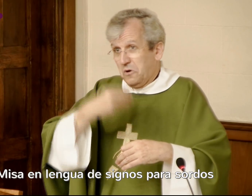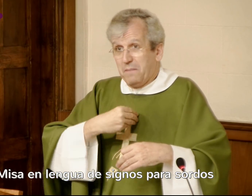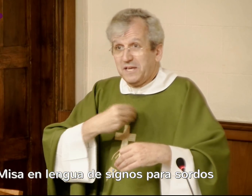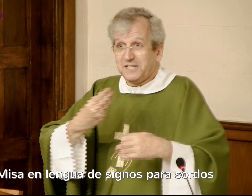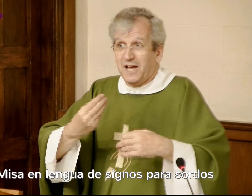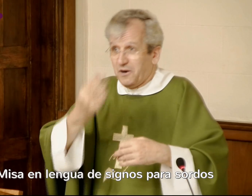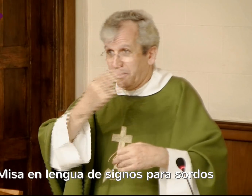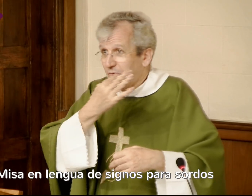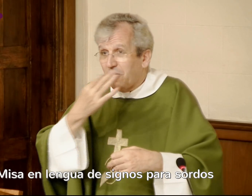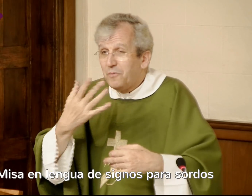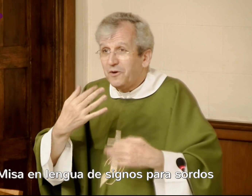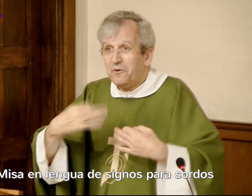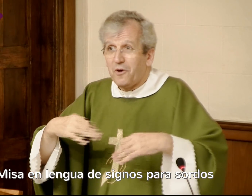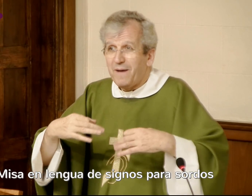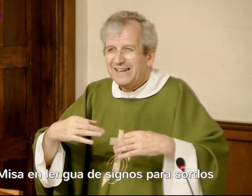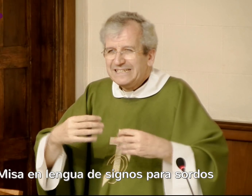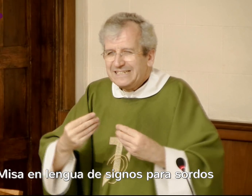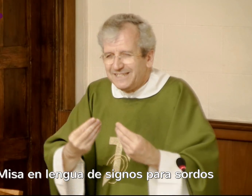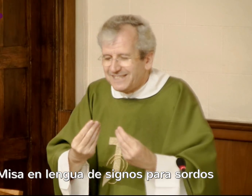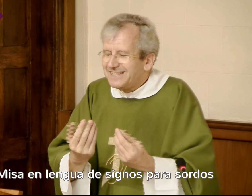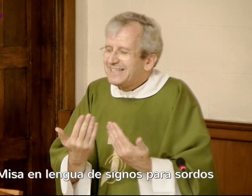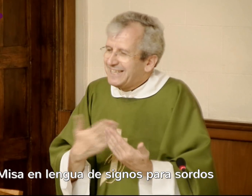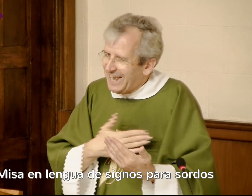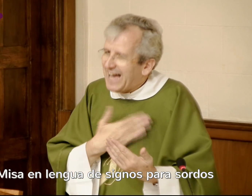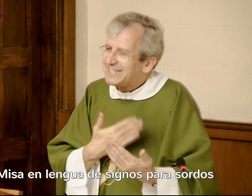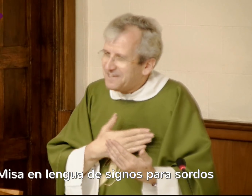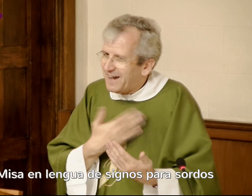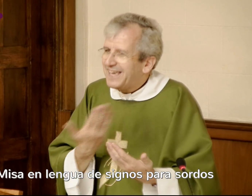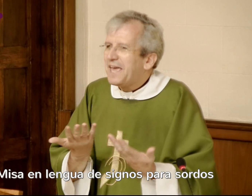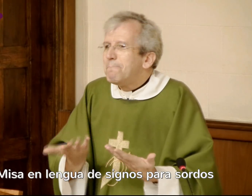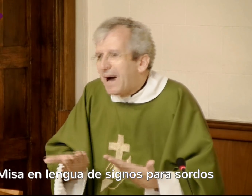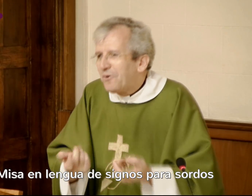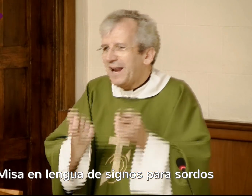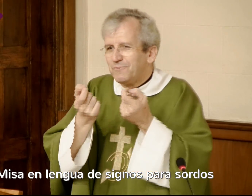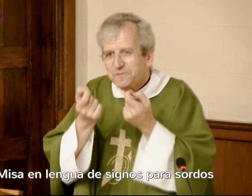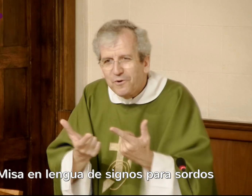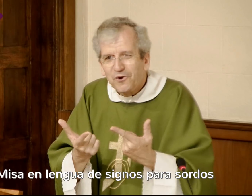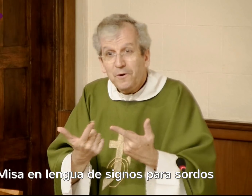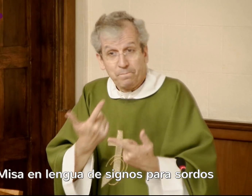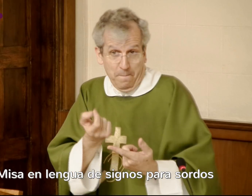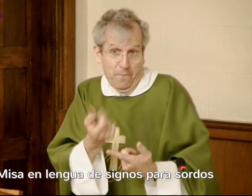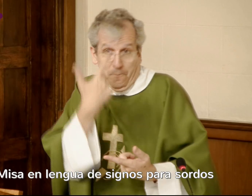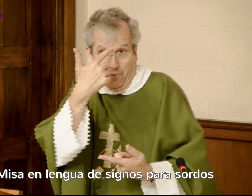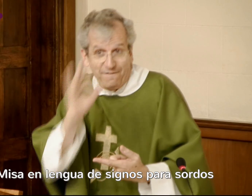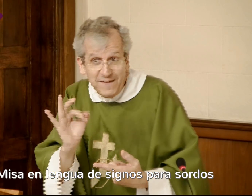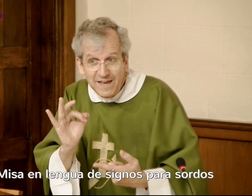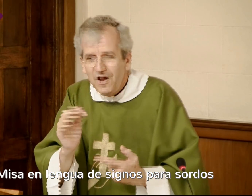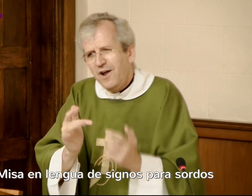la misa, recibo la comunión, normal. Qué lástima, que valoráramos poco, por poca fe,